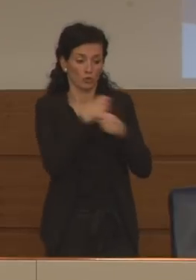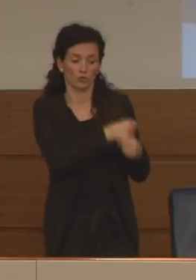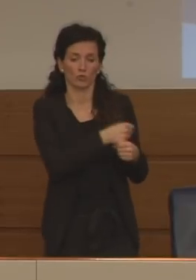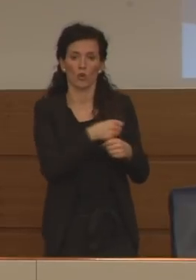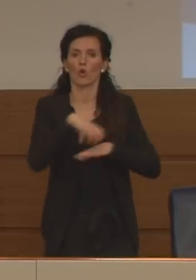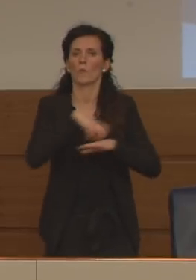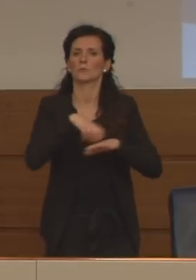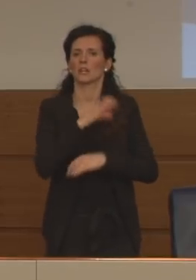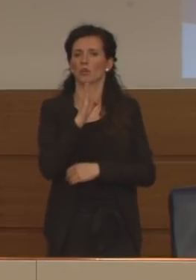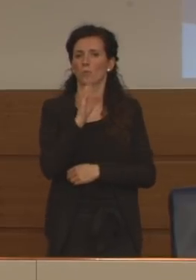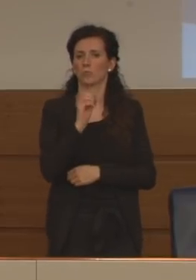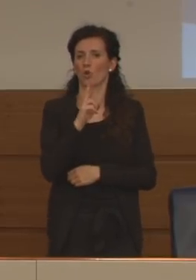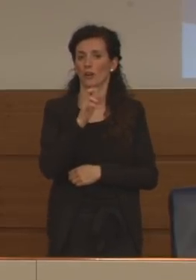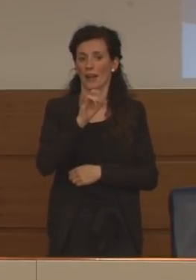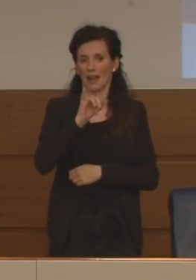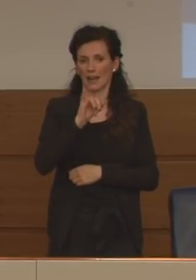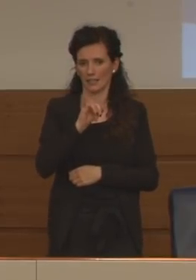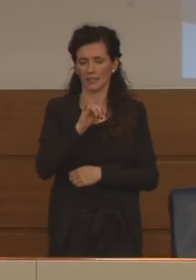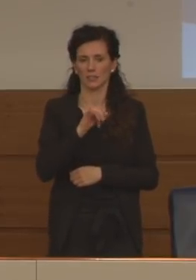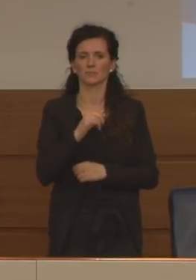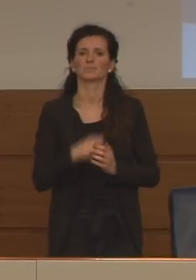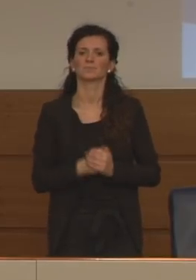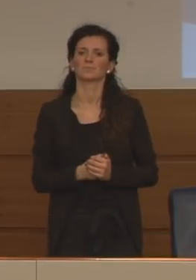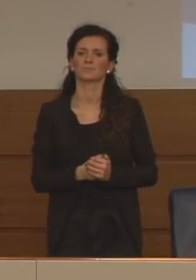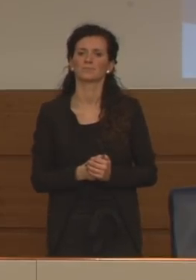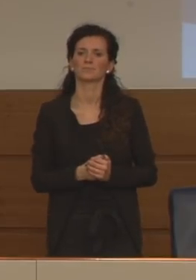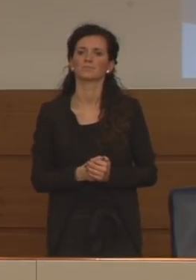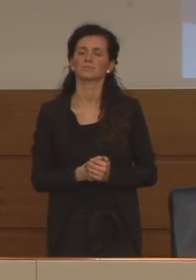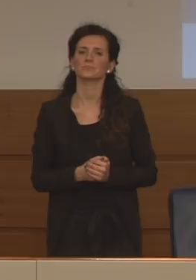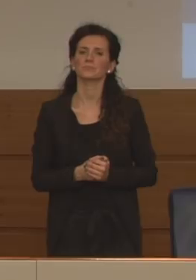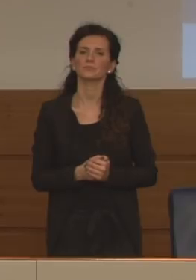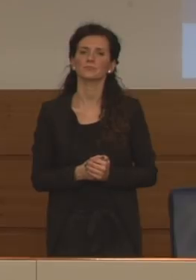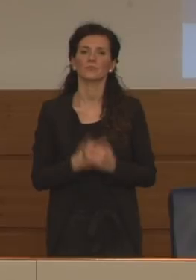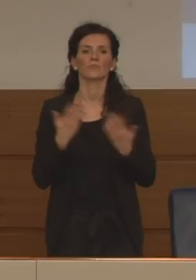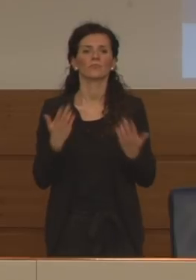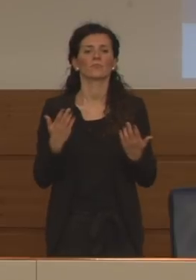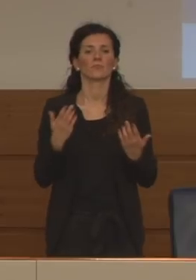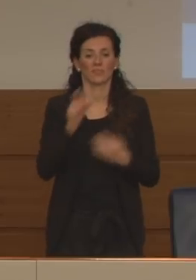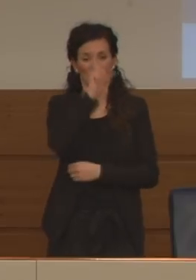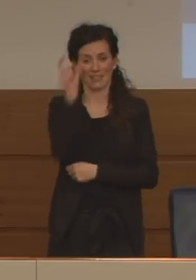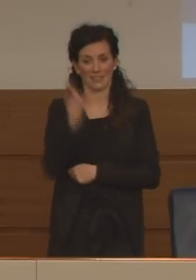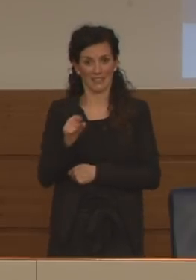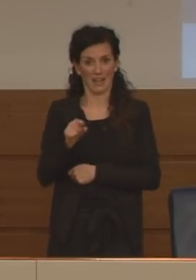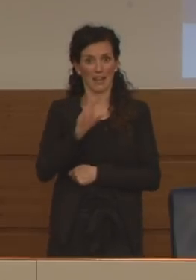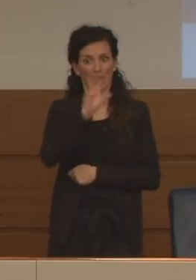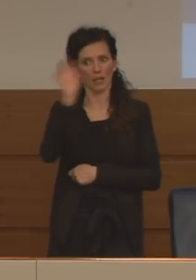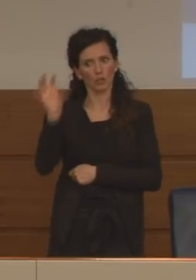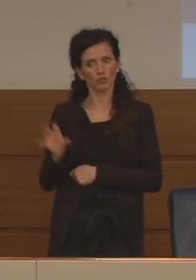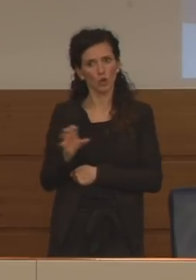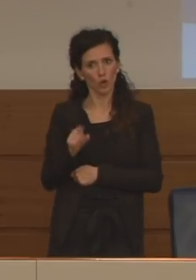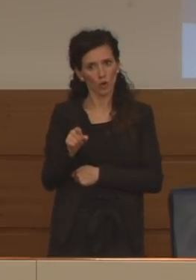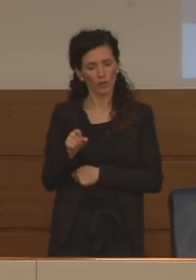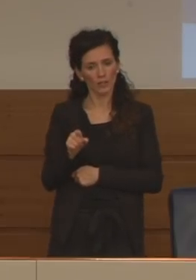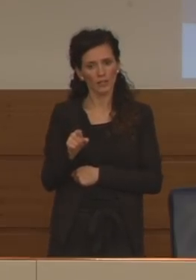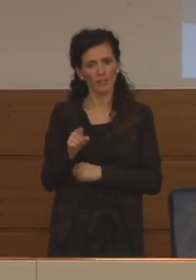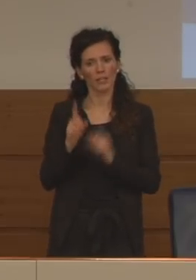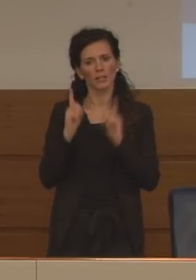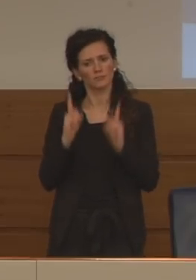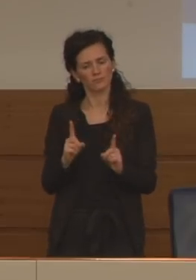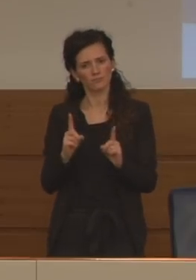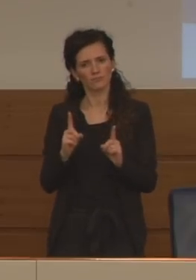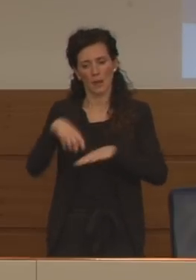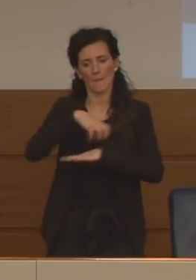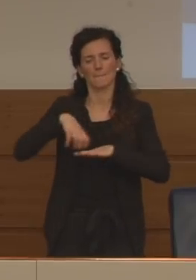illustrazione delle misure che sono in corso allora tutte le regioni sulla base di quelle che sono le indicazioni che ha fornito